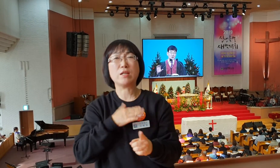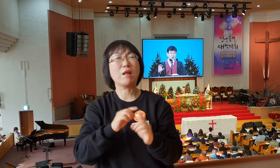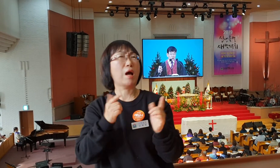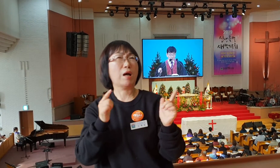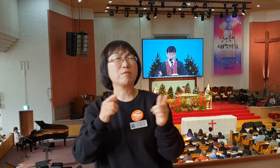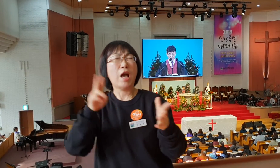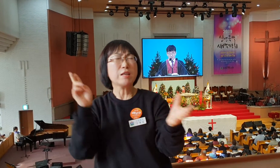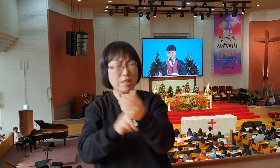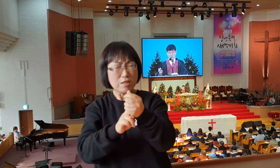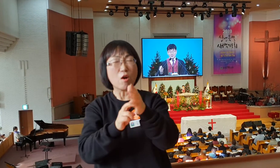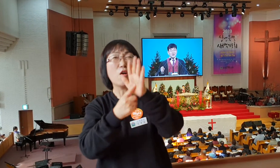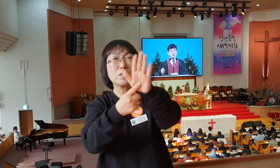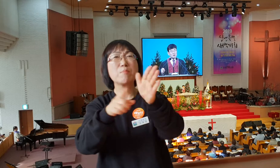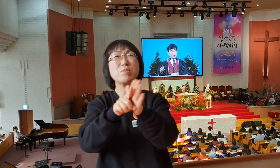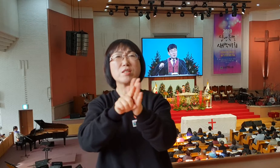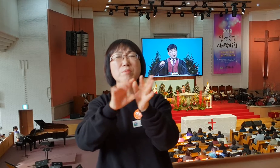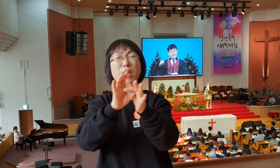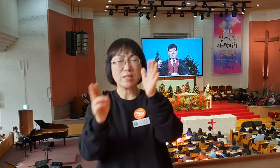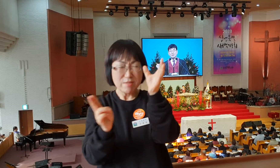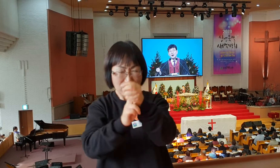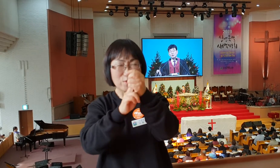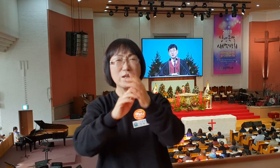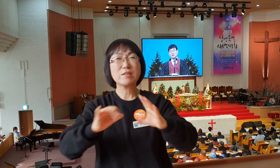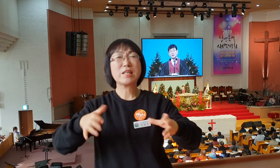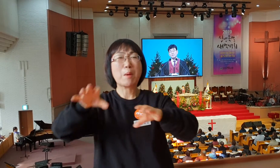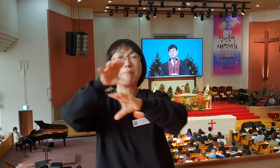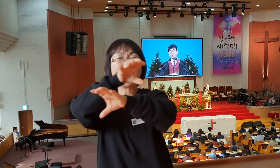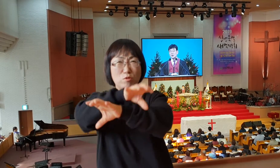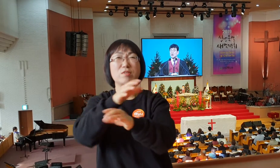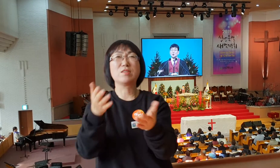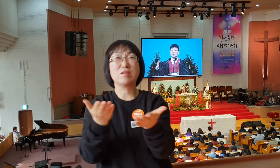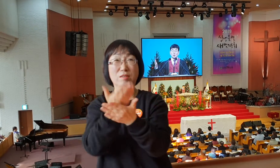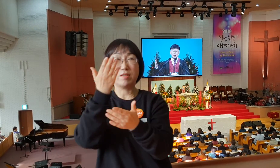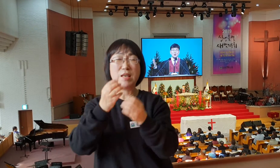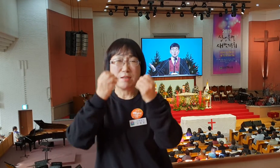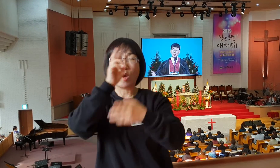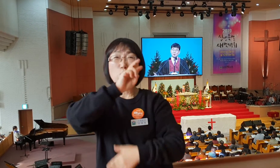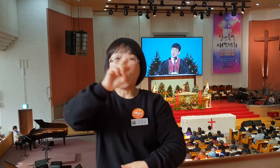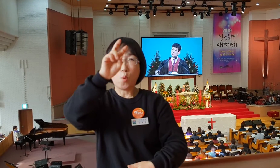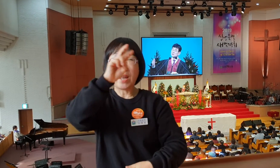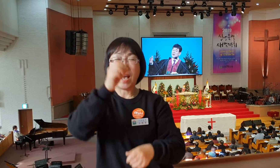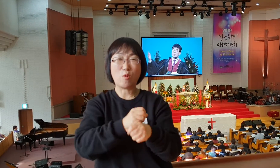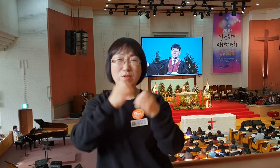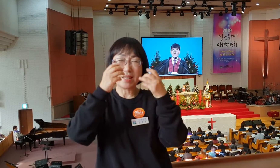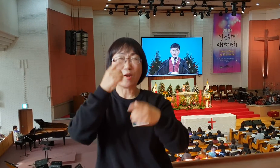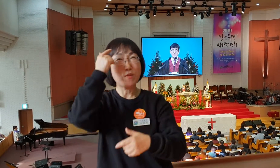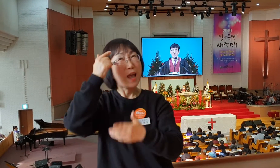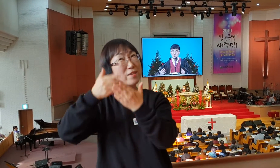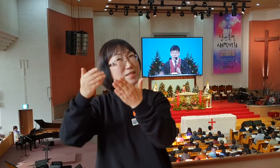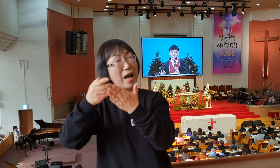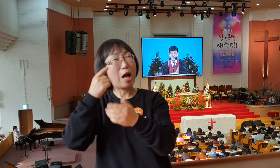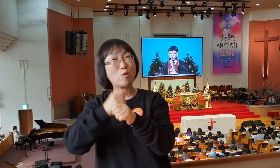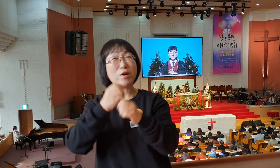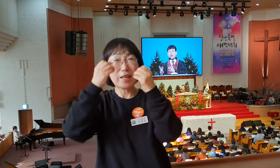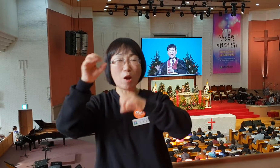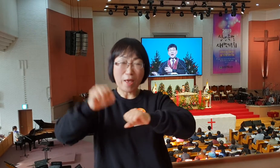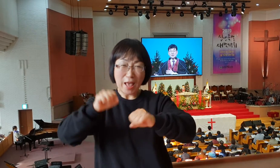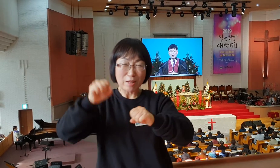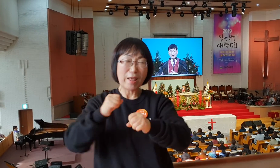기적이라는 믿음의 기적으로 세상을 바꾸는 일이에요 새로운 노래들을 노래하고 새로운 상상들을 상상하고 새로운